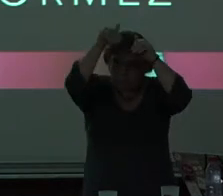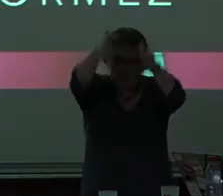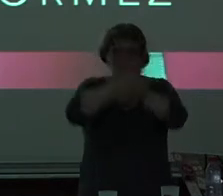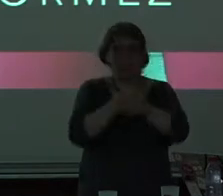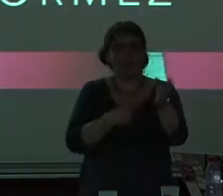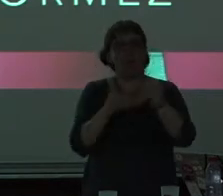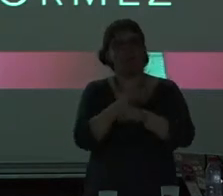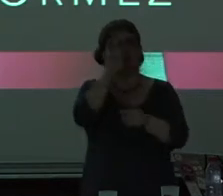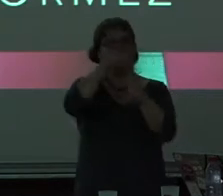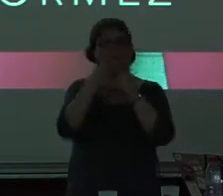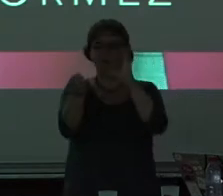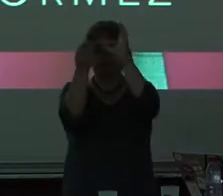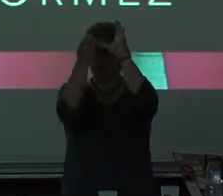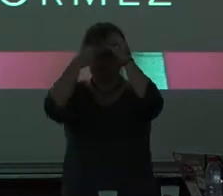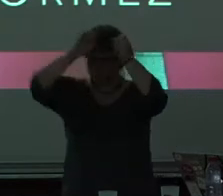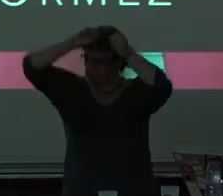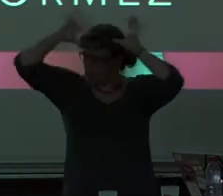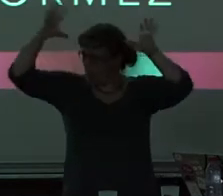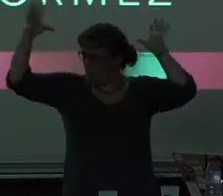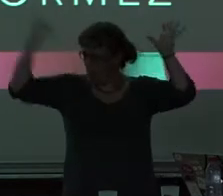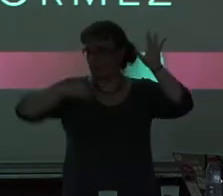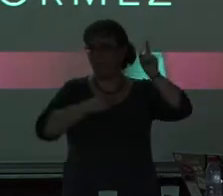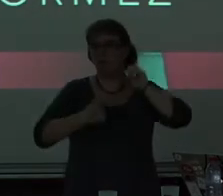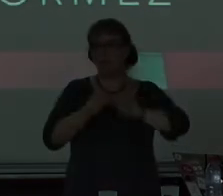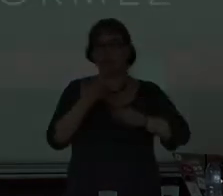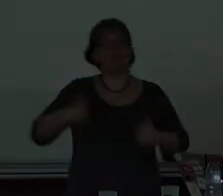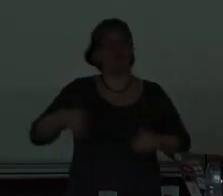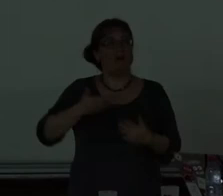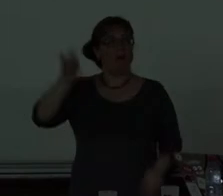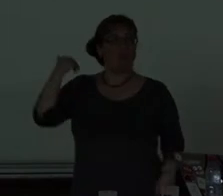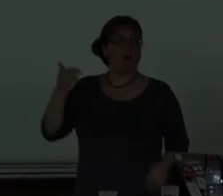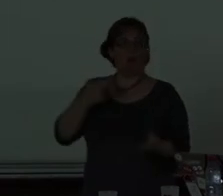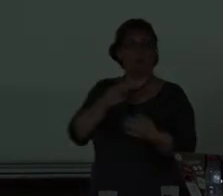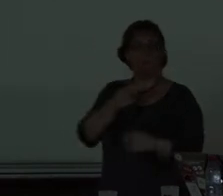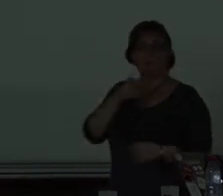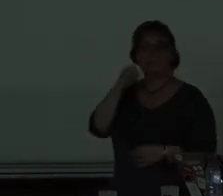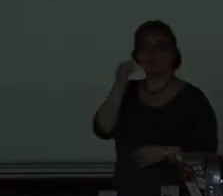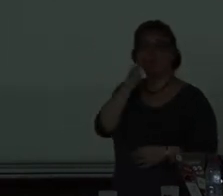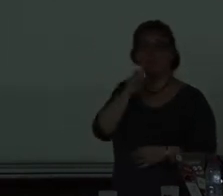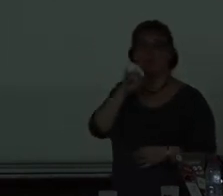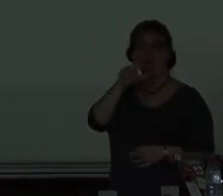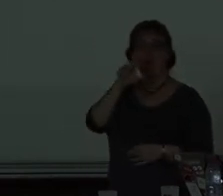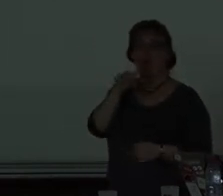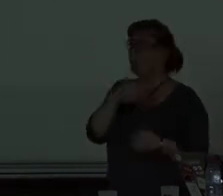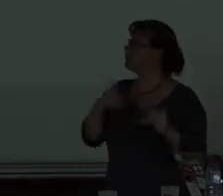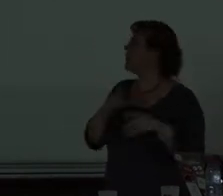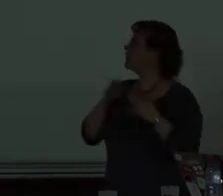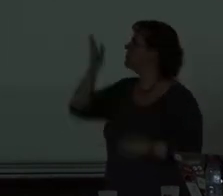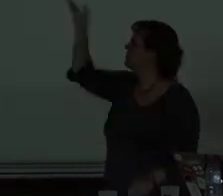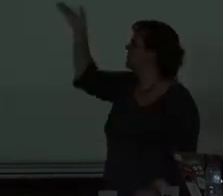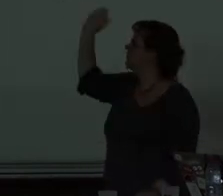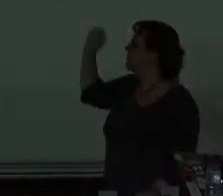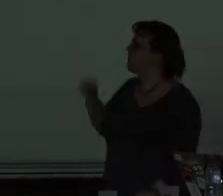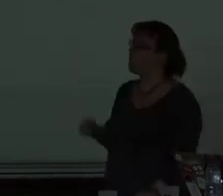clair. D'ailleurs, Nicolas Boileau, il y a quelques siècles, le disait déjà lorsqu'il écrivait « Ce que l'on conçoit